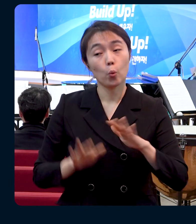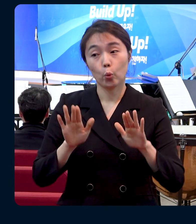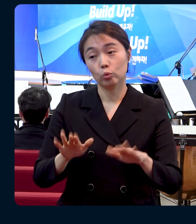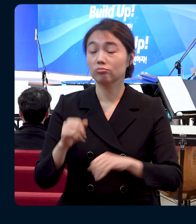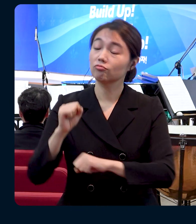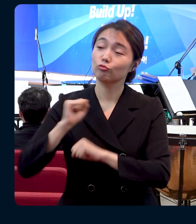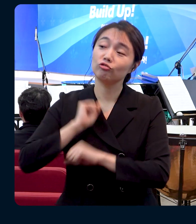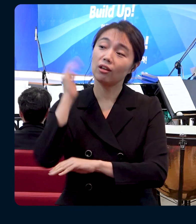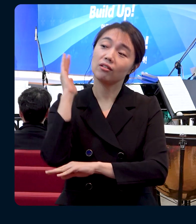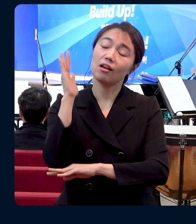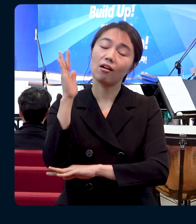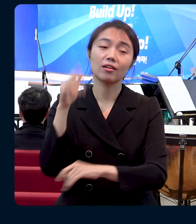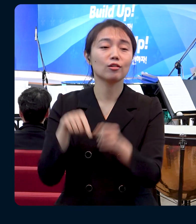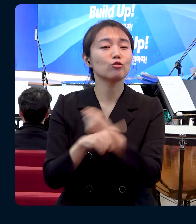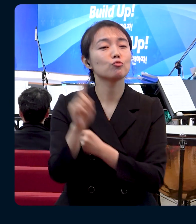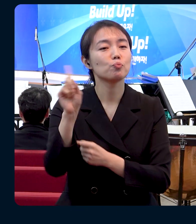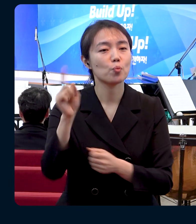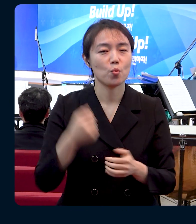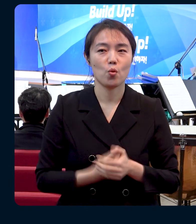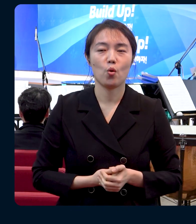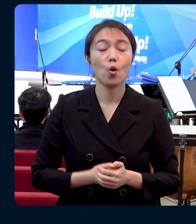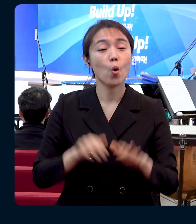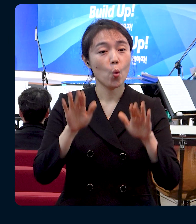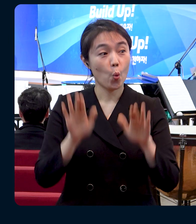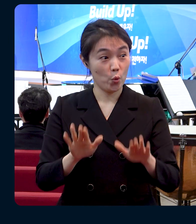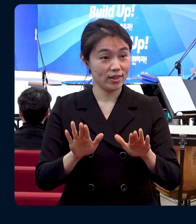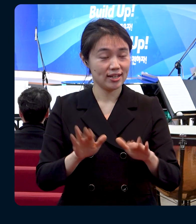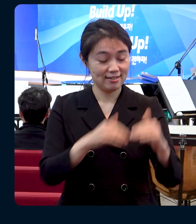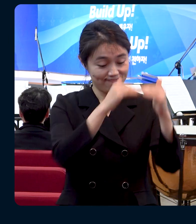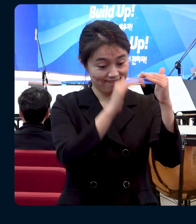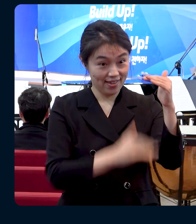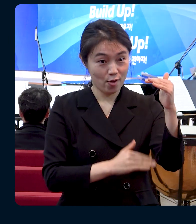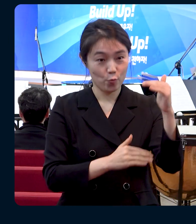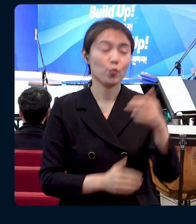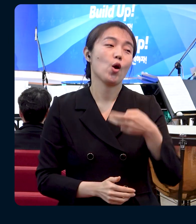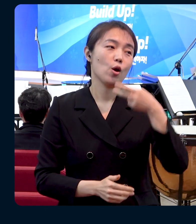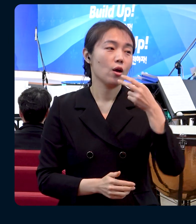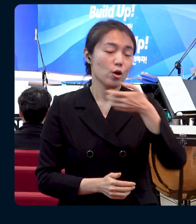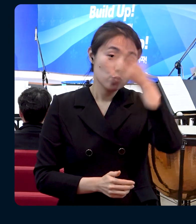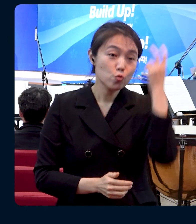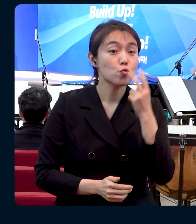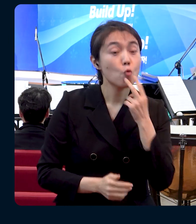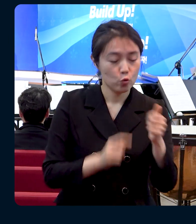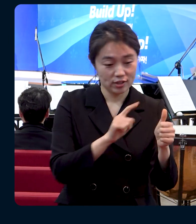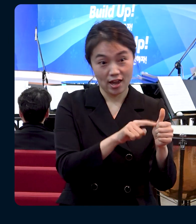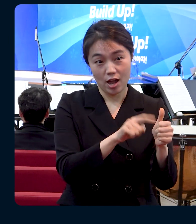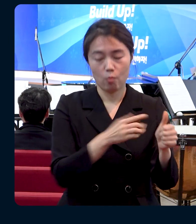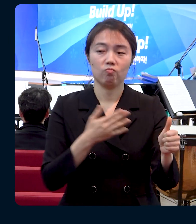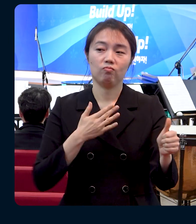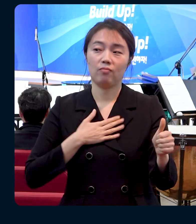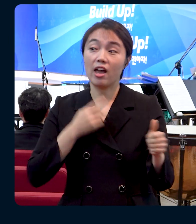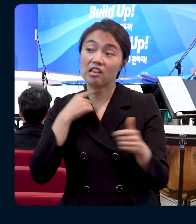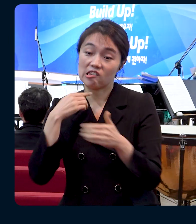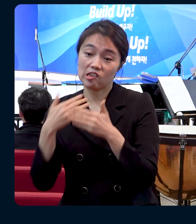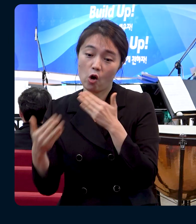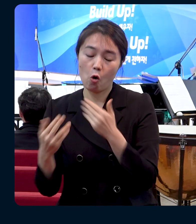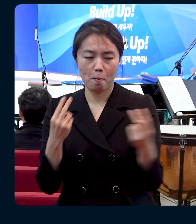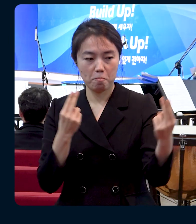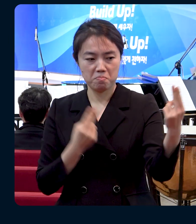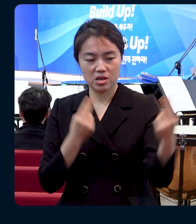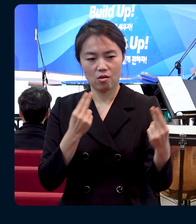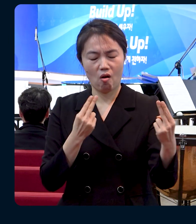이 이야기를 하는가 하면요, 오늘 말씀에 나오는 요셉은요, 제가 경험했던 그것의 몇 배가